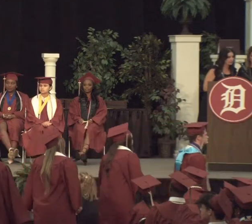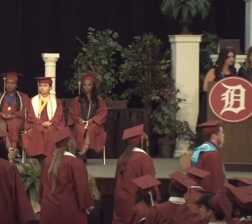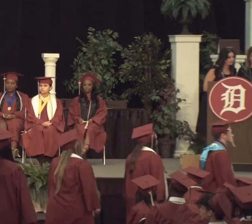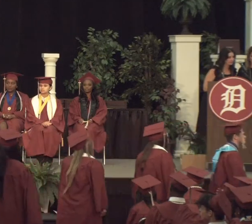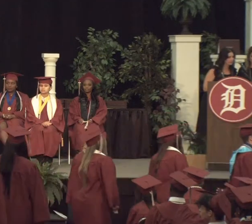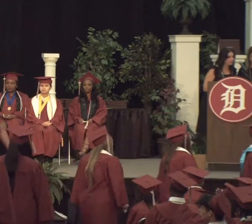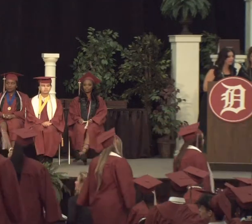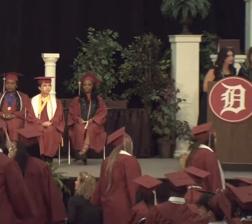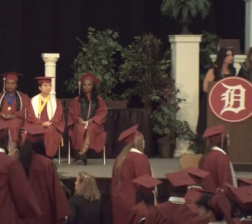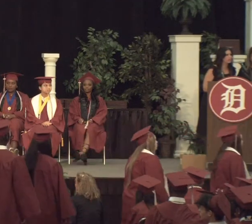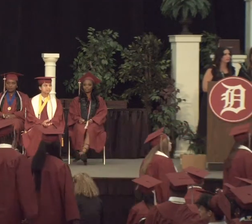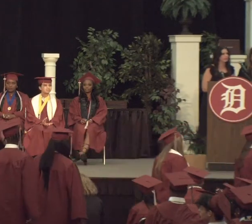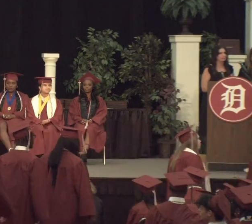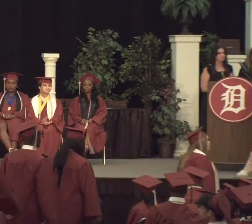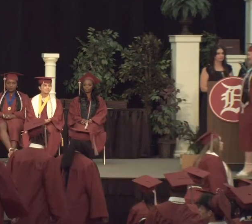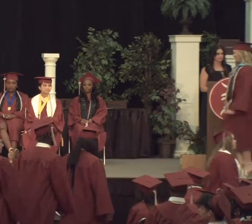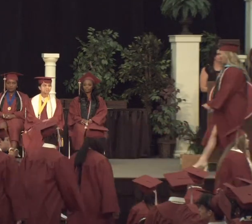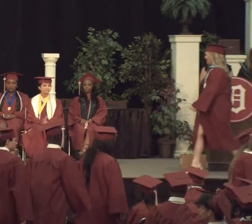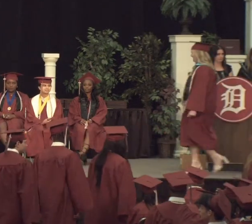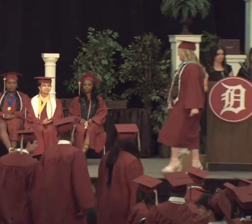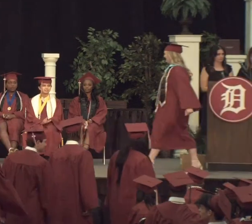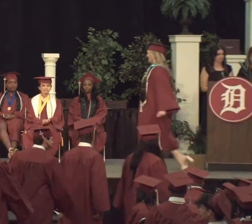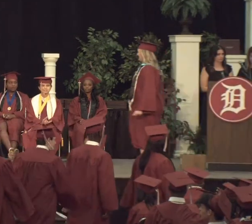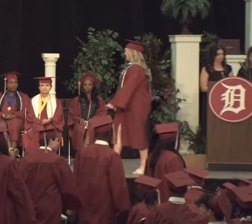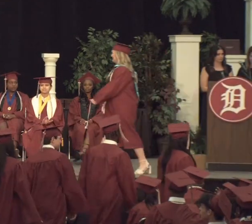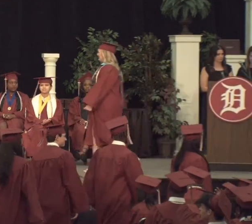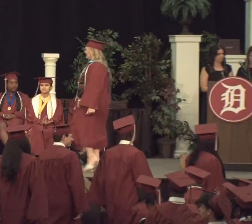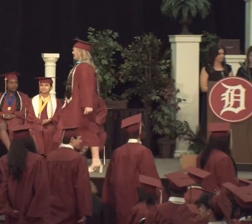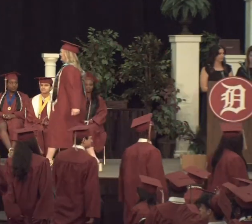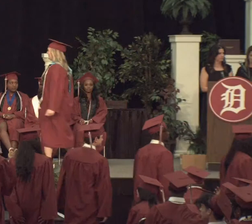Abigail Schiff, magna cum laude.